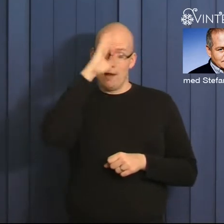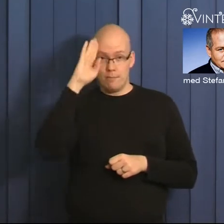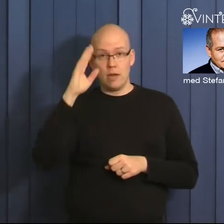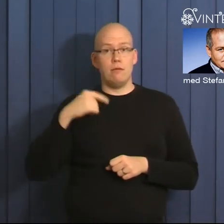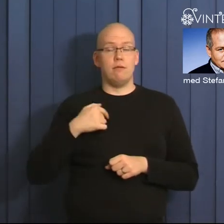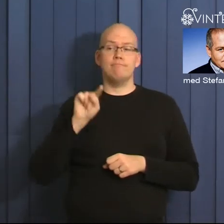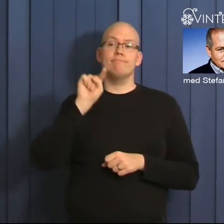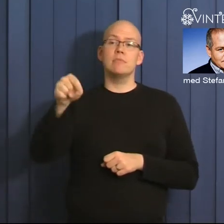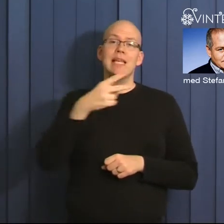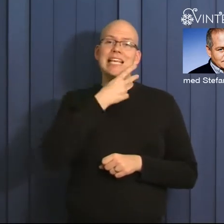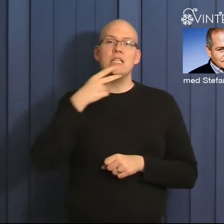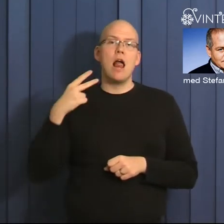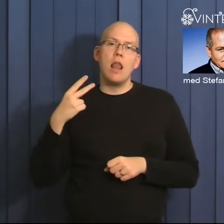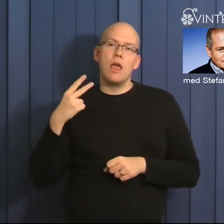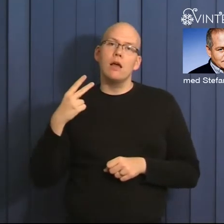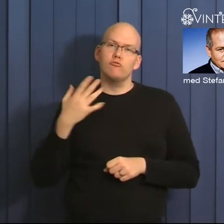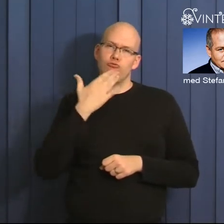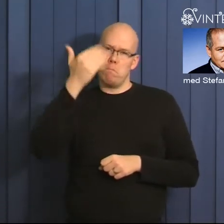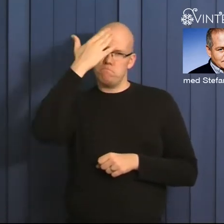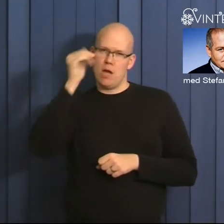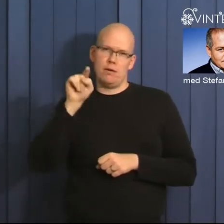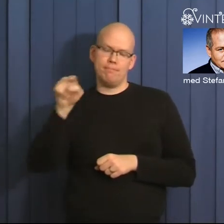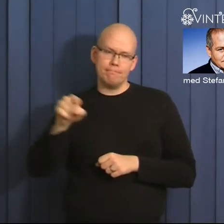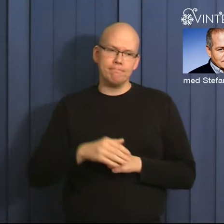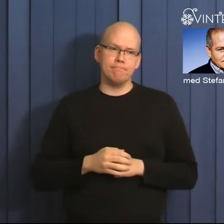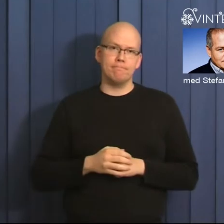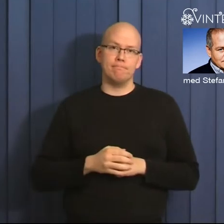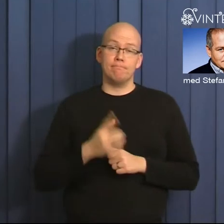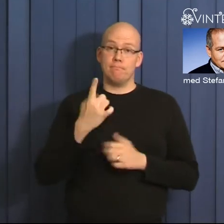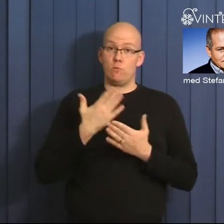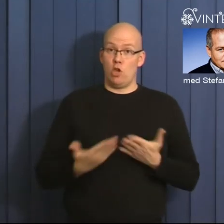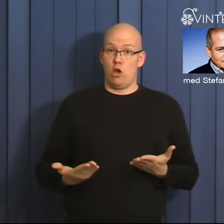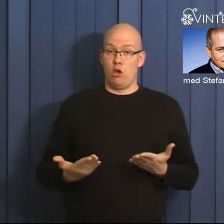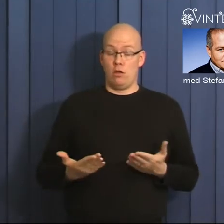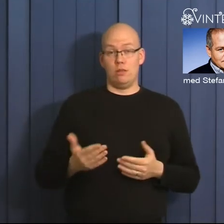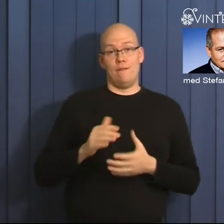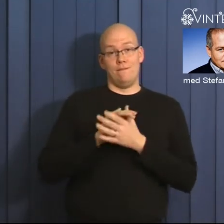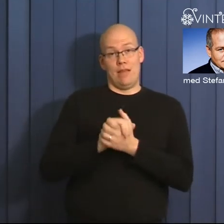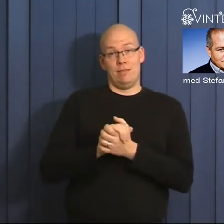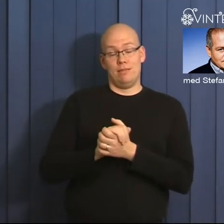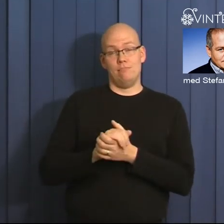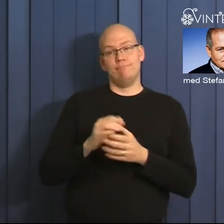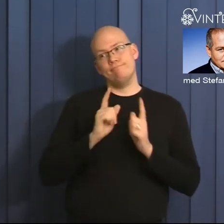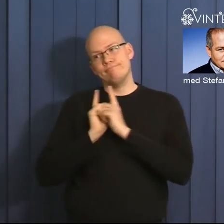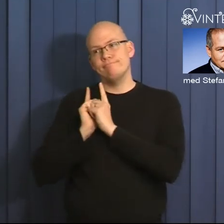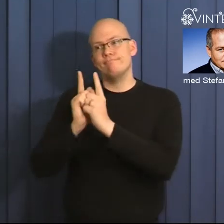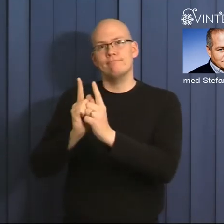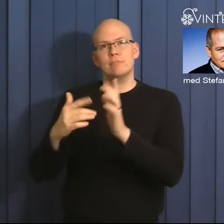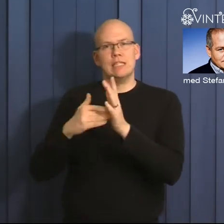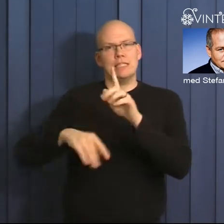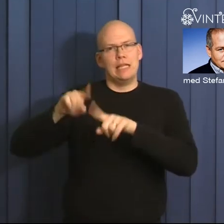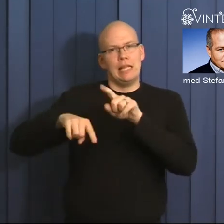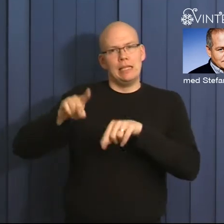delen av sommaren i Israel En dag tog en vän med mig till en släkting en medelålders man vid namn jeh